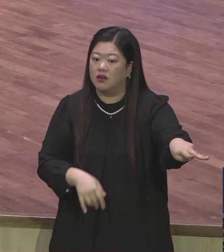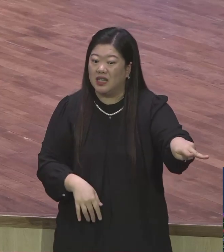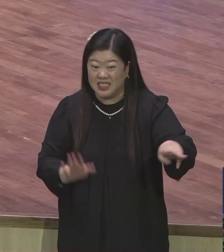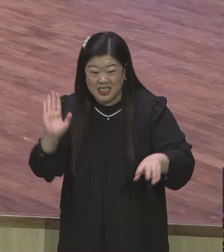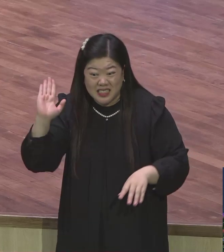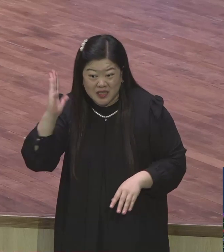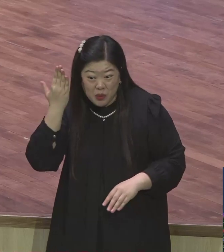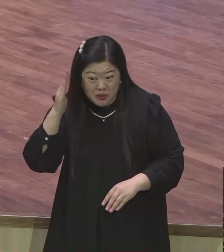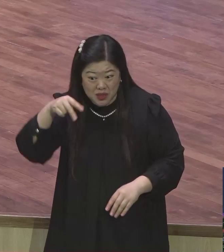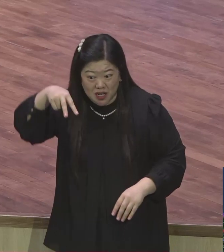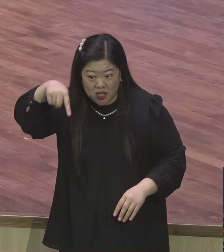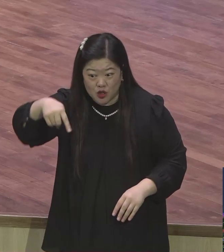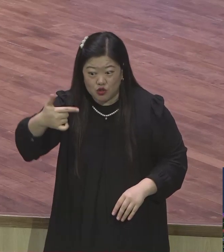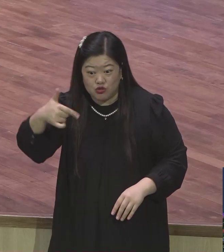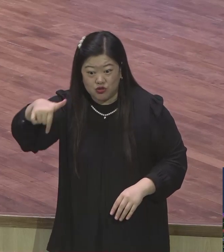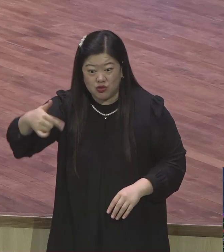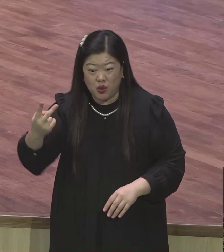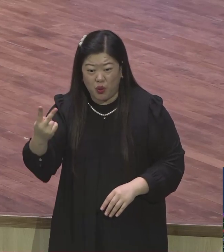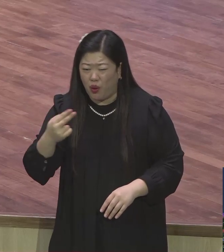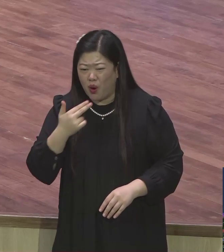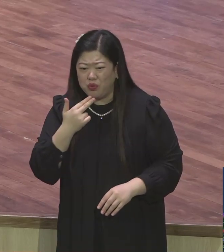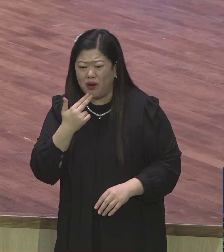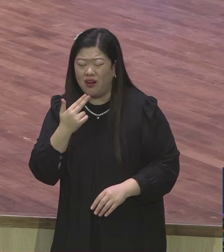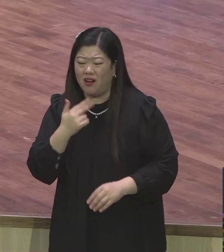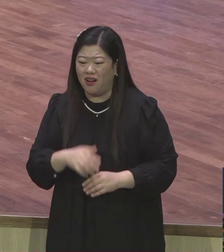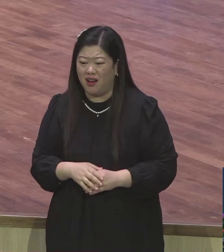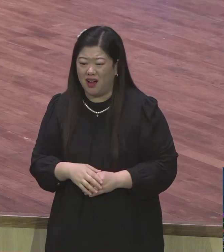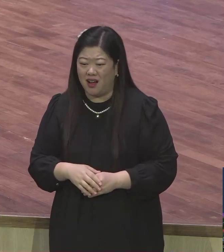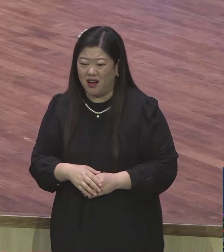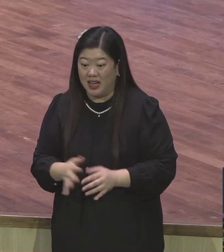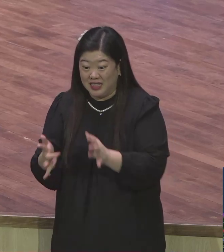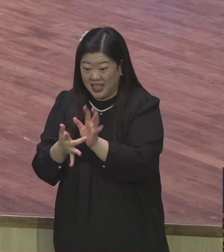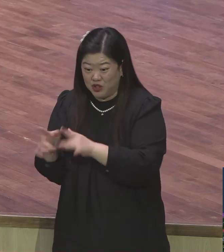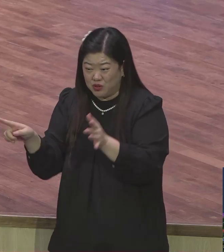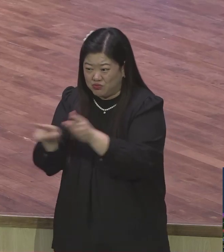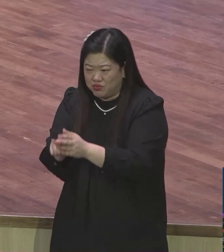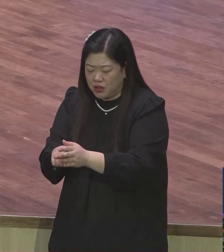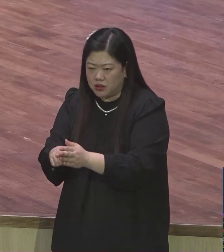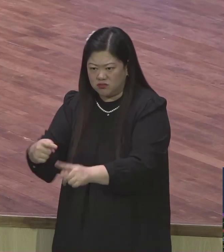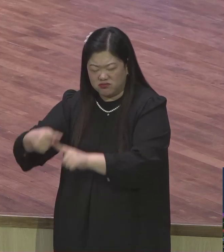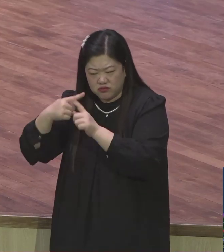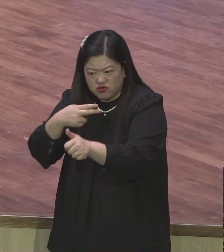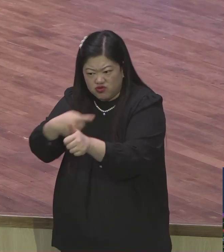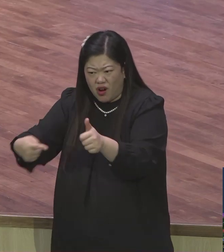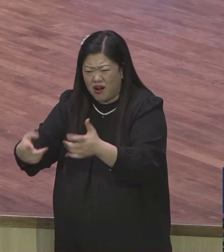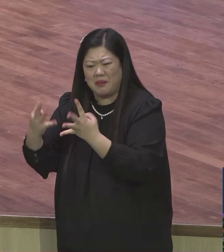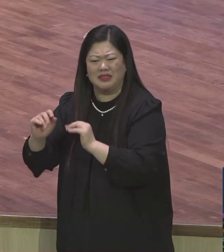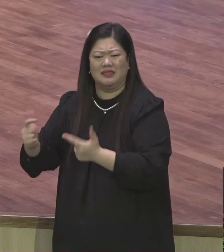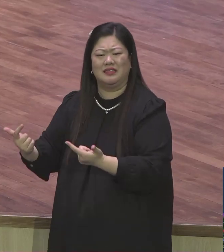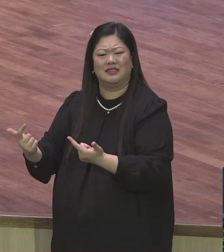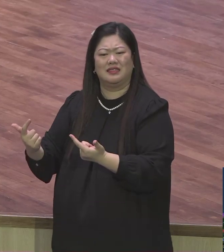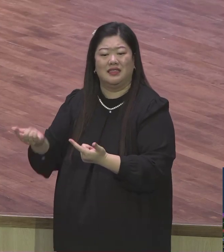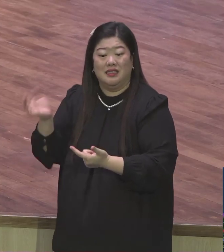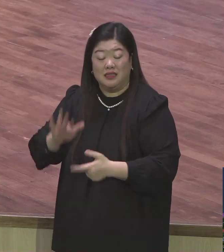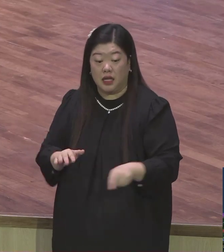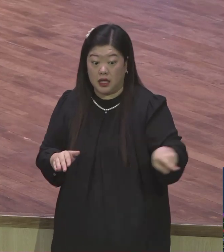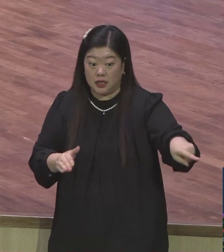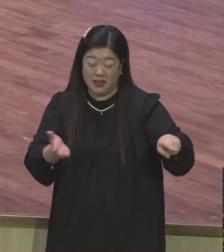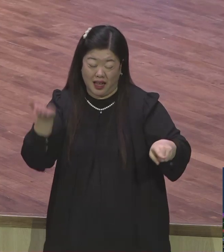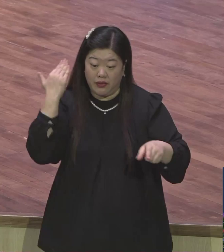했습니다. 예수 믿는다 잡히면 죽였습니다. 그래서 이 바울을 위해서 목을 내놨다. 그 당시